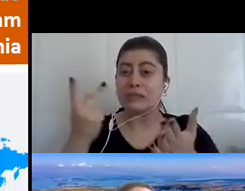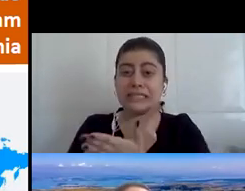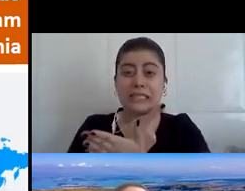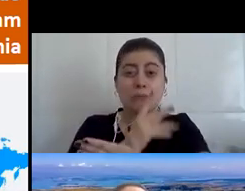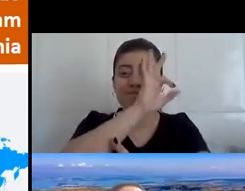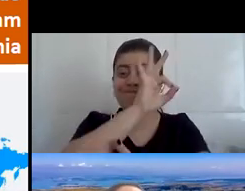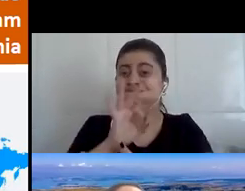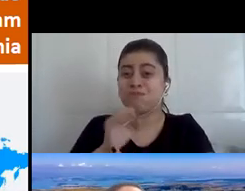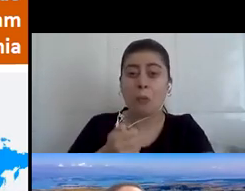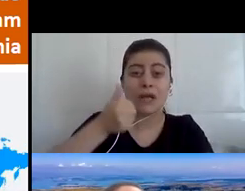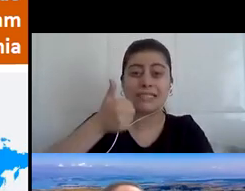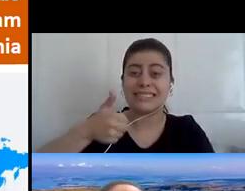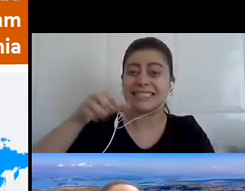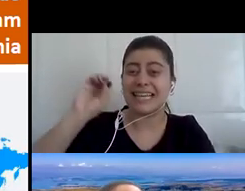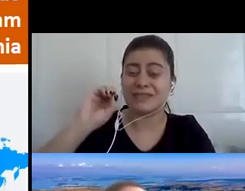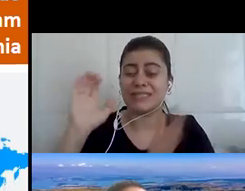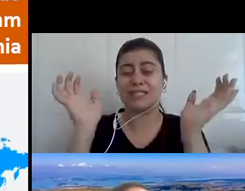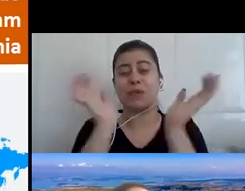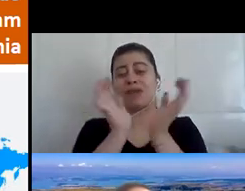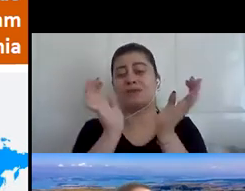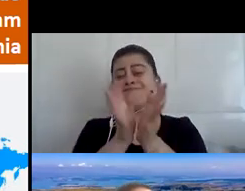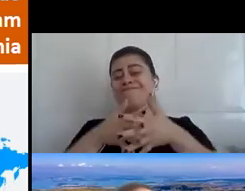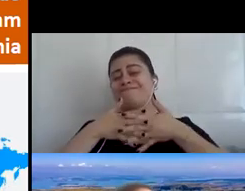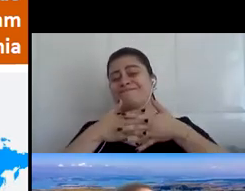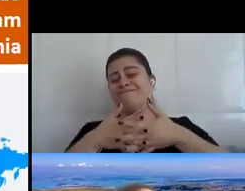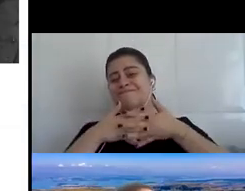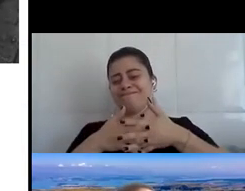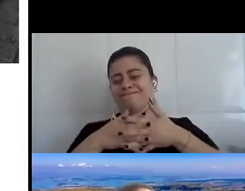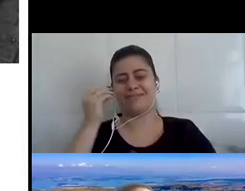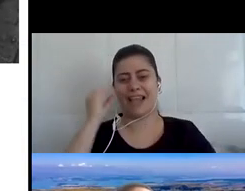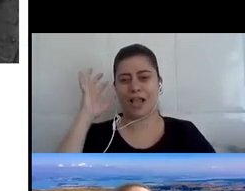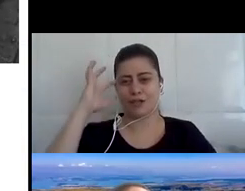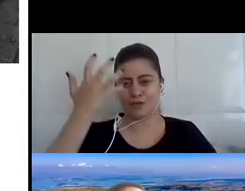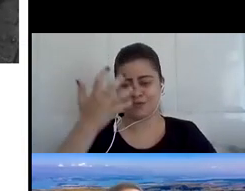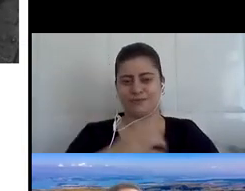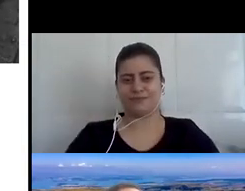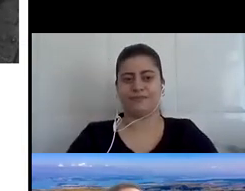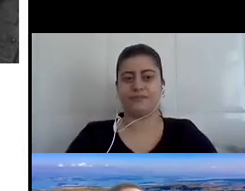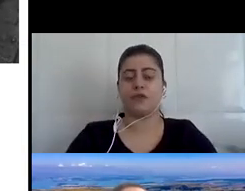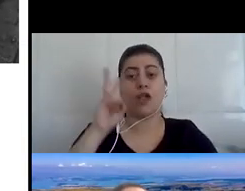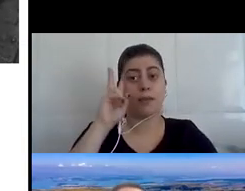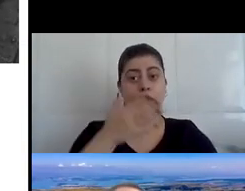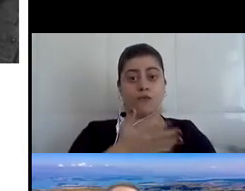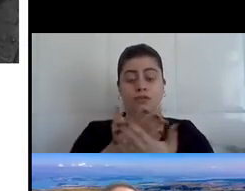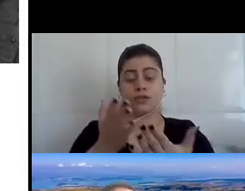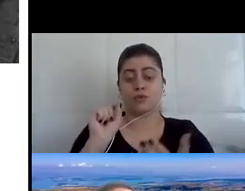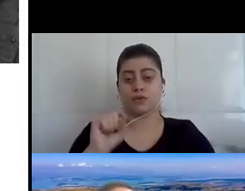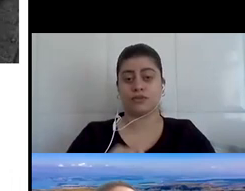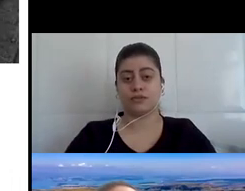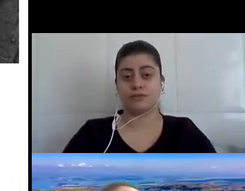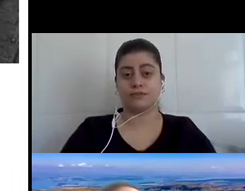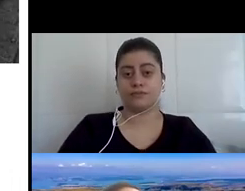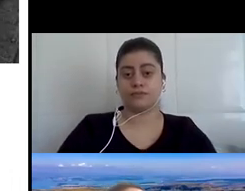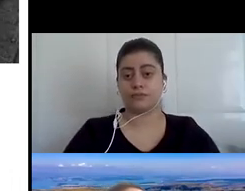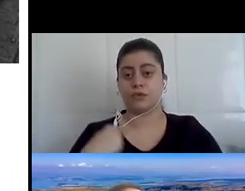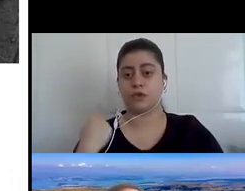uma situação bastante complexa para resolver. Lembrando que, como a gente é a universidade, né, a